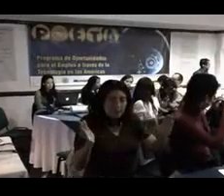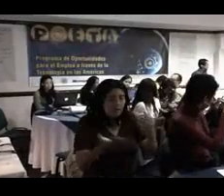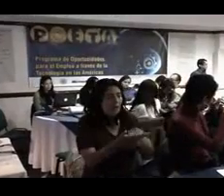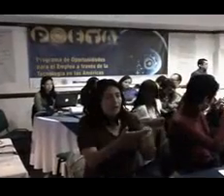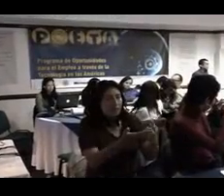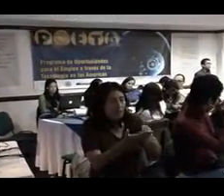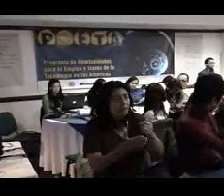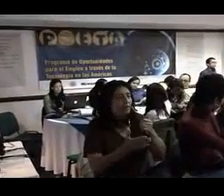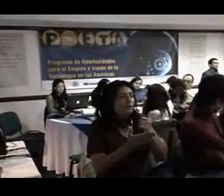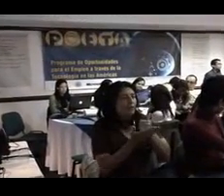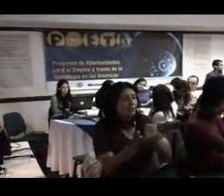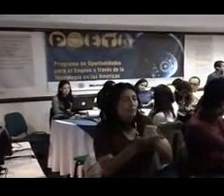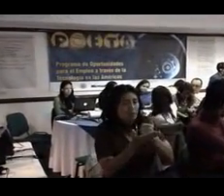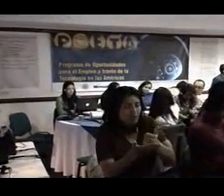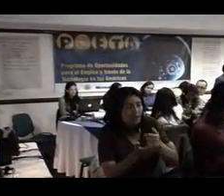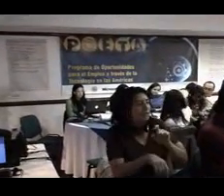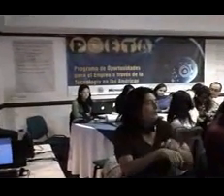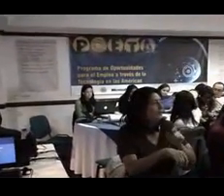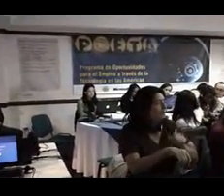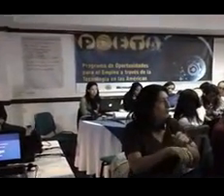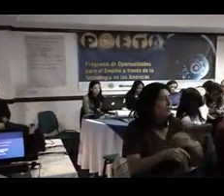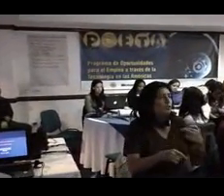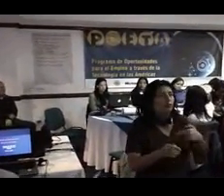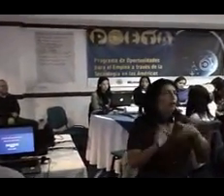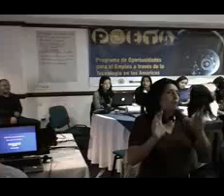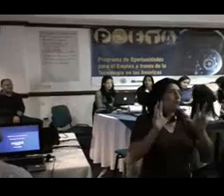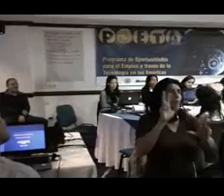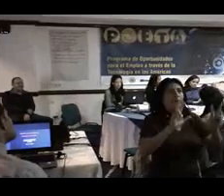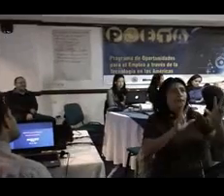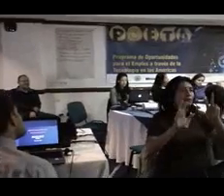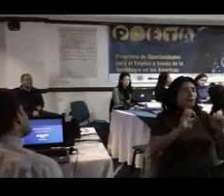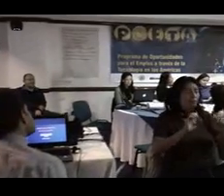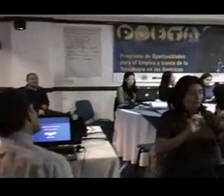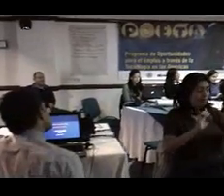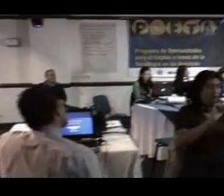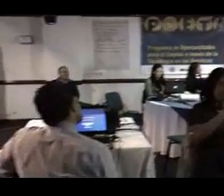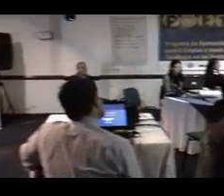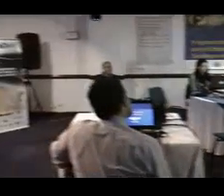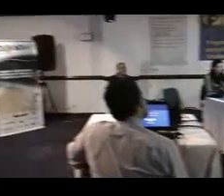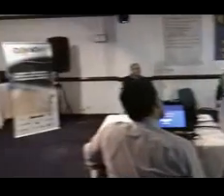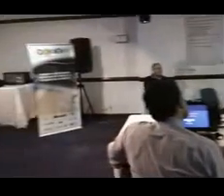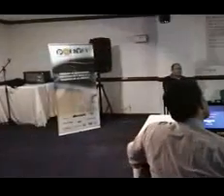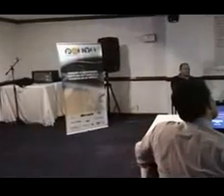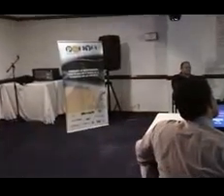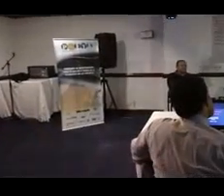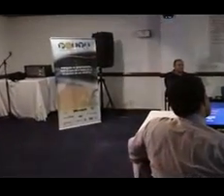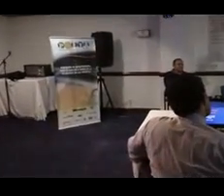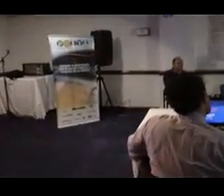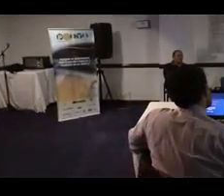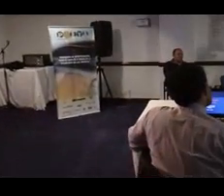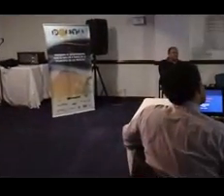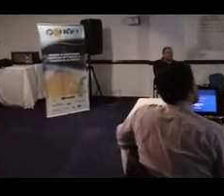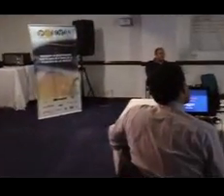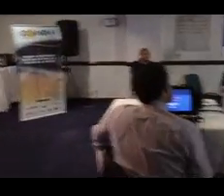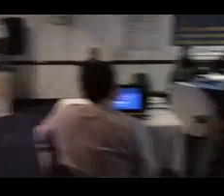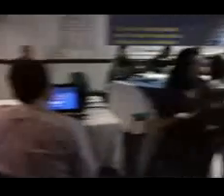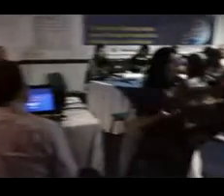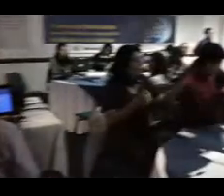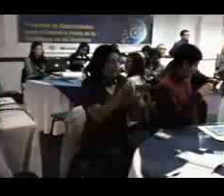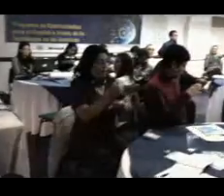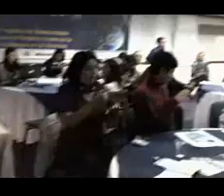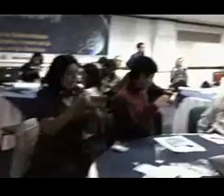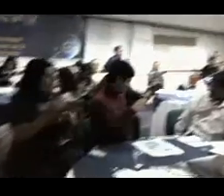el tiempo. Me parece que estábamos un poco perdidos el primer día porque como que teníamos las consignas, pero quizás no teníamos la